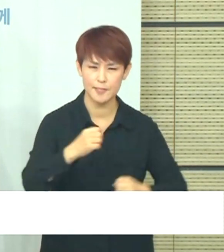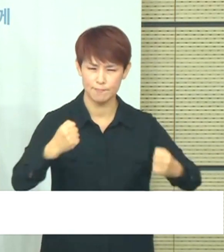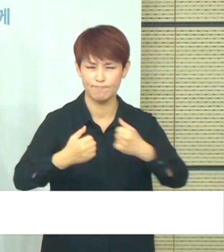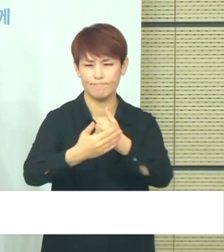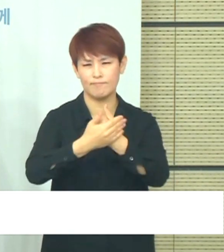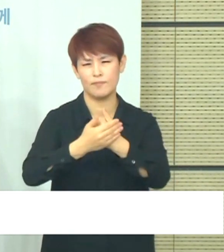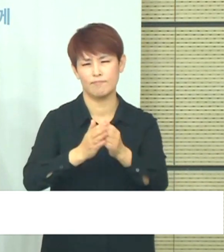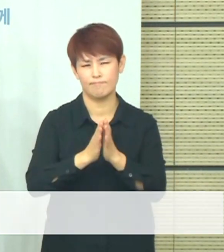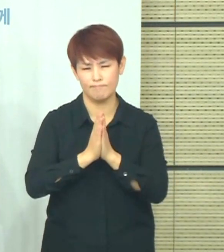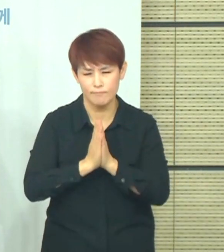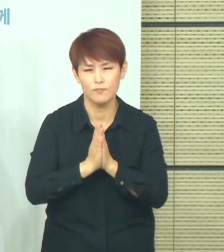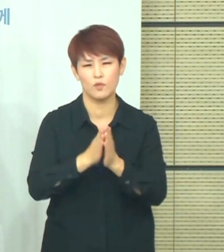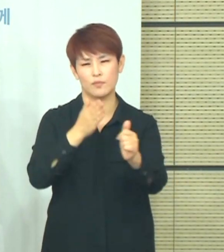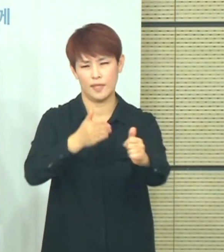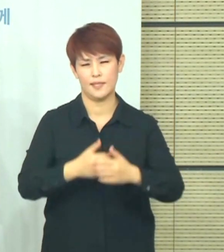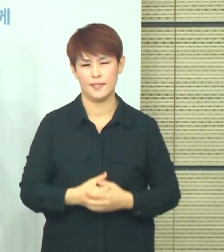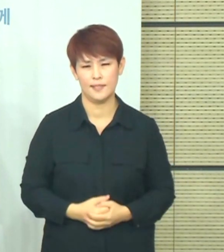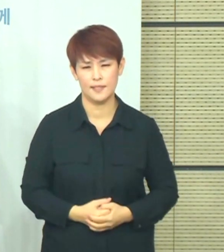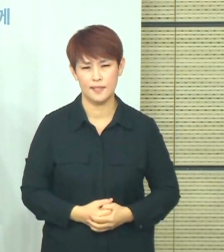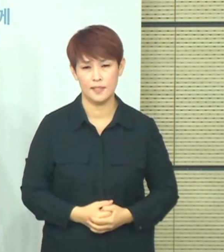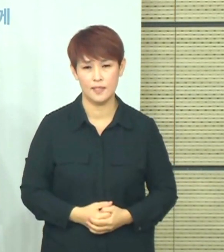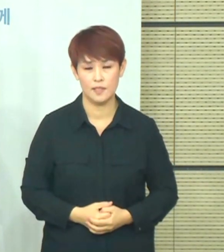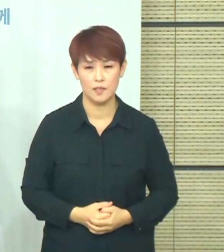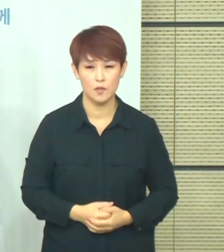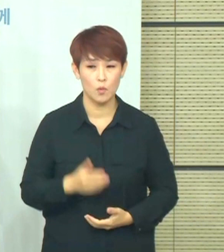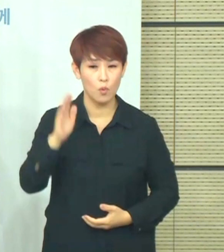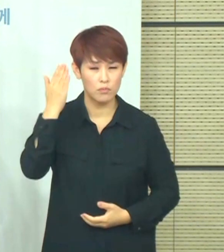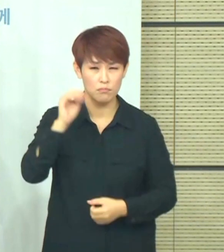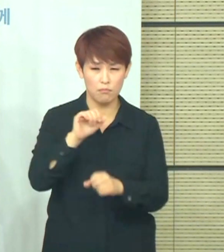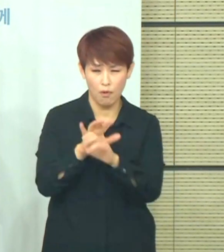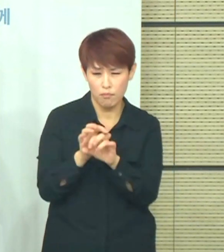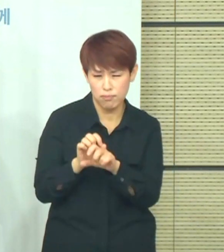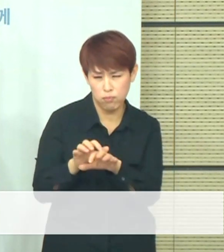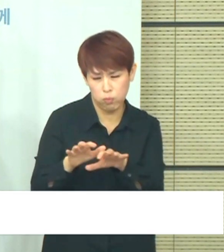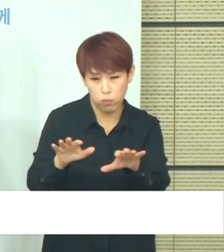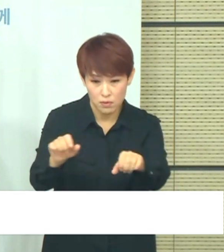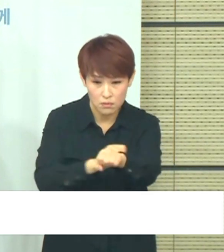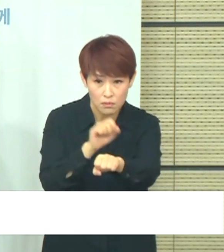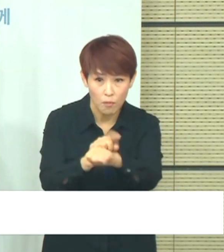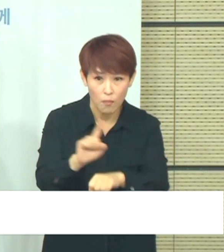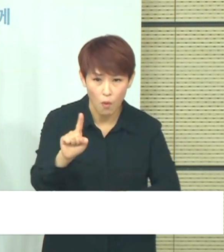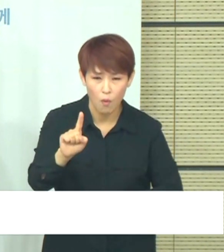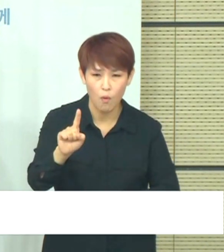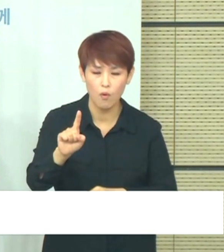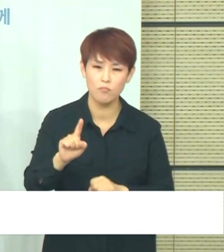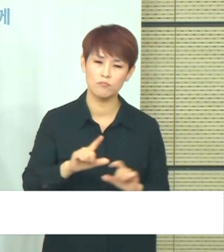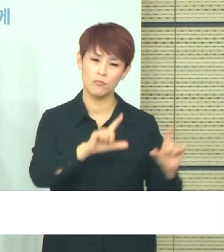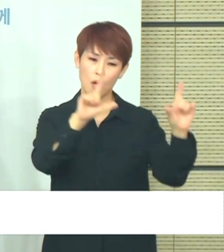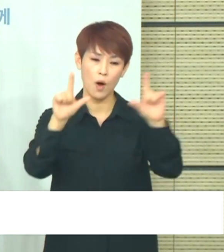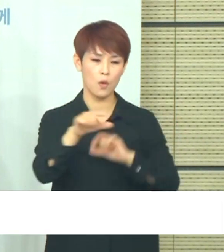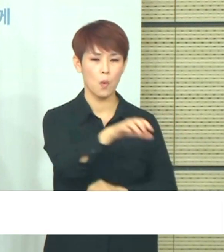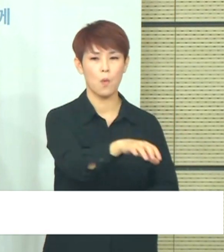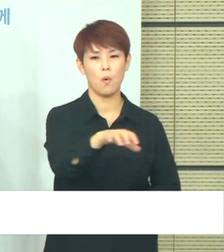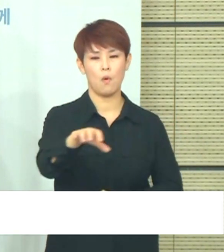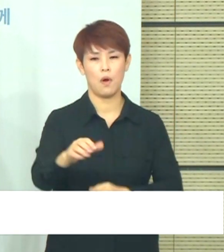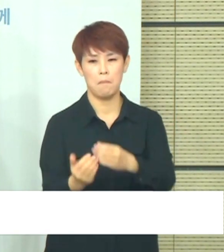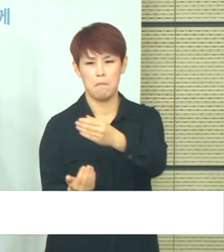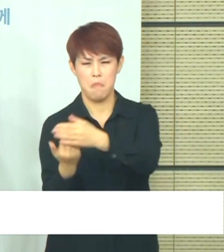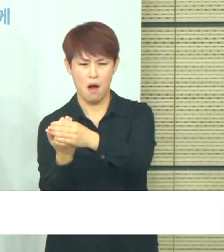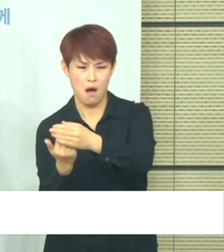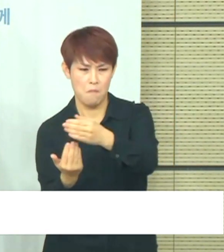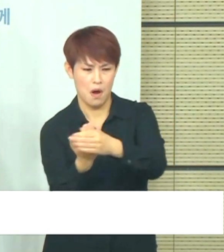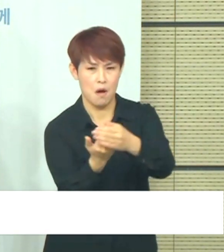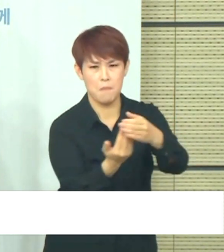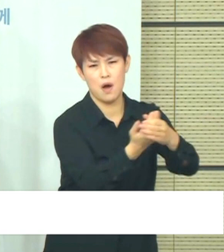협조를 간곡하게 부탁드립니다. 최근 감염 양상의 특성은 일상 속의 생활공간 곳곳에서